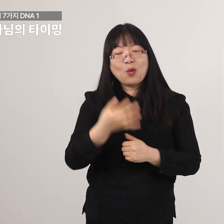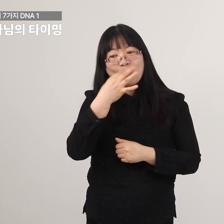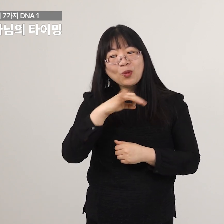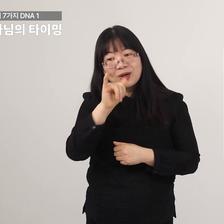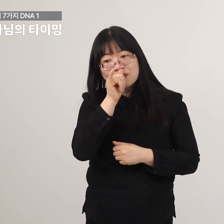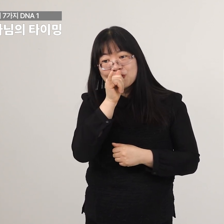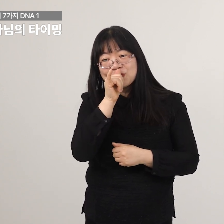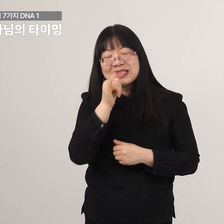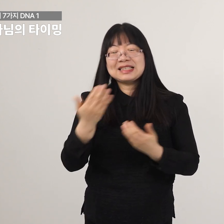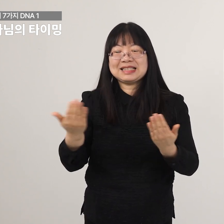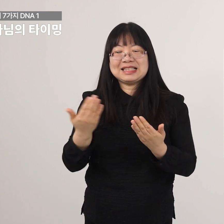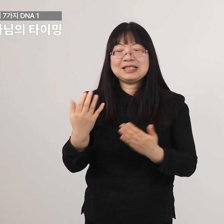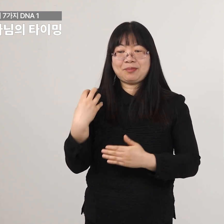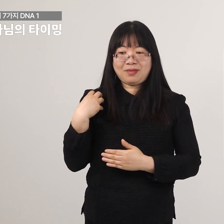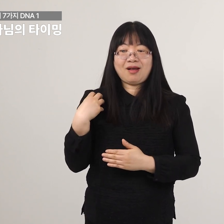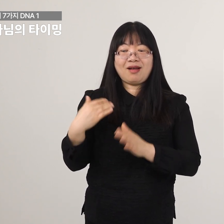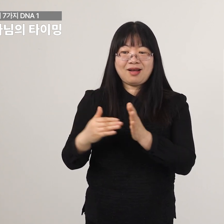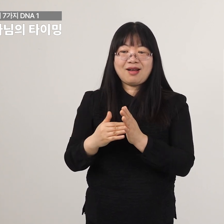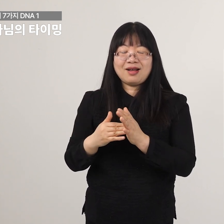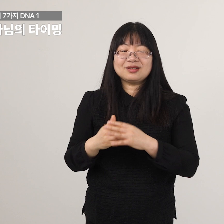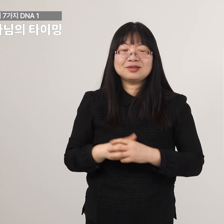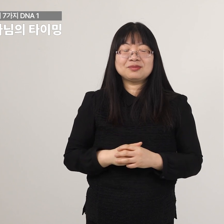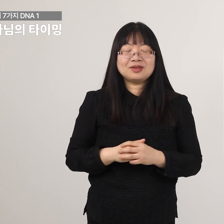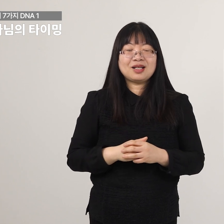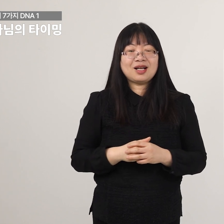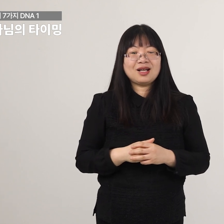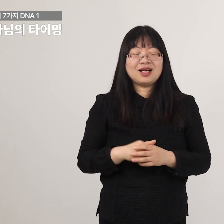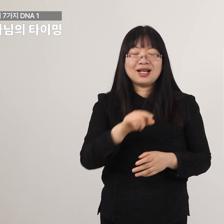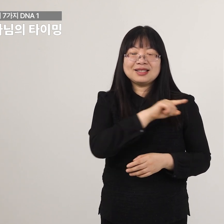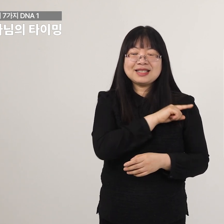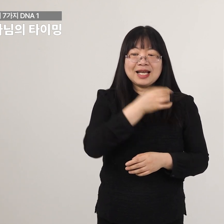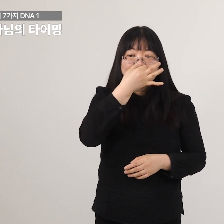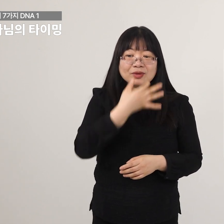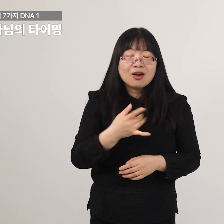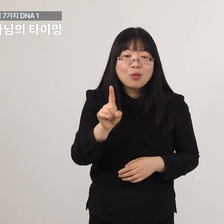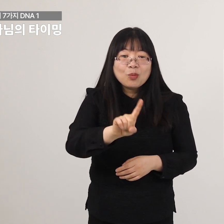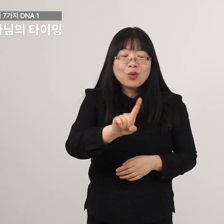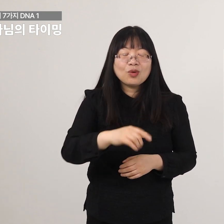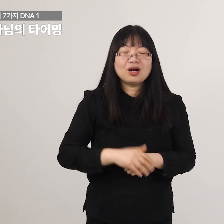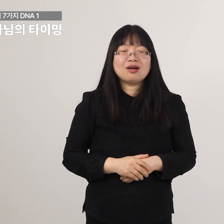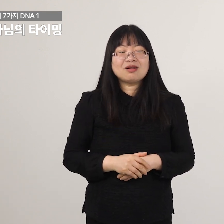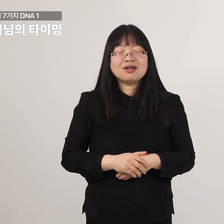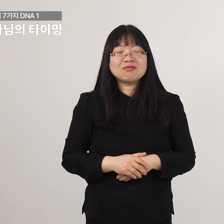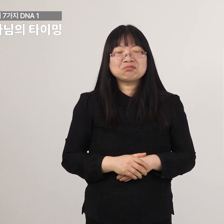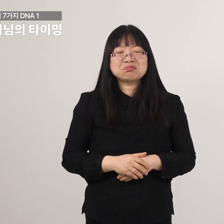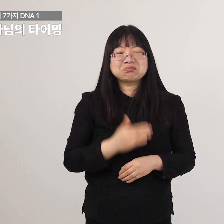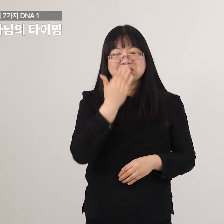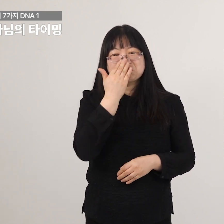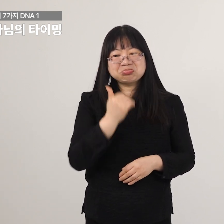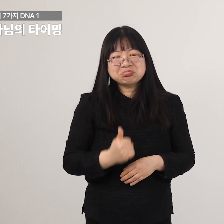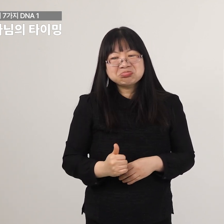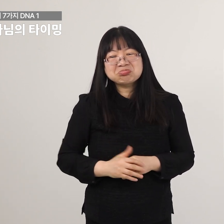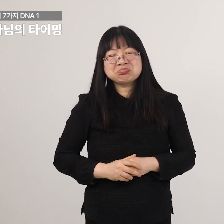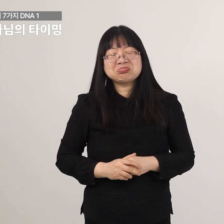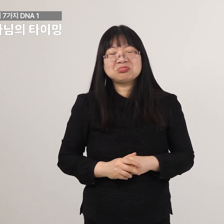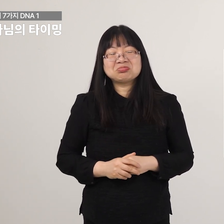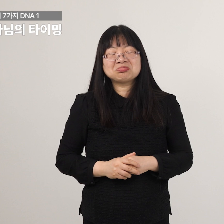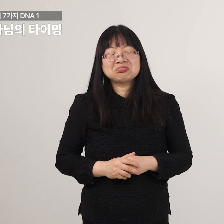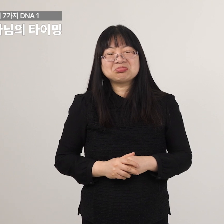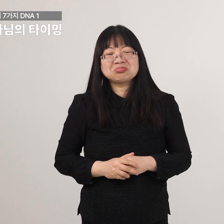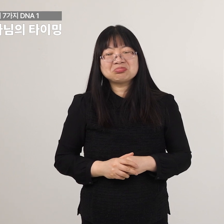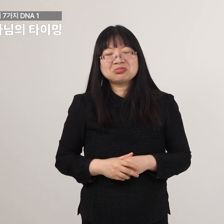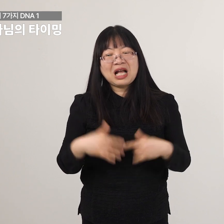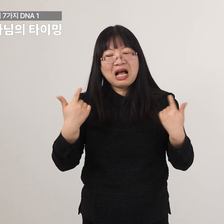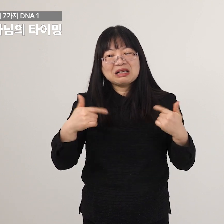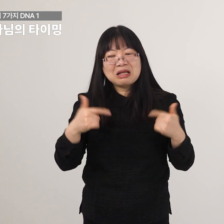보람도 생기잖아요. 사실은. 근데 제일 힘든 게 무료하게